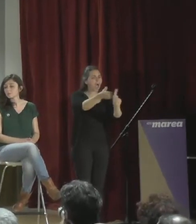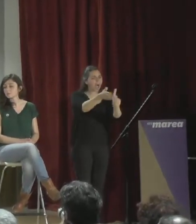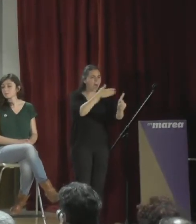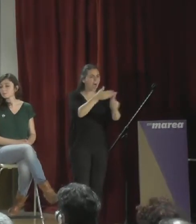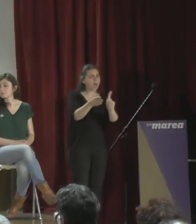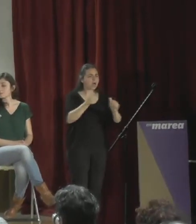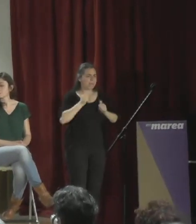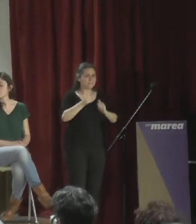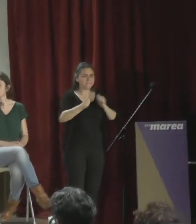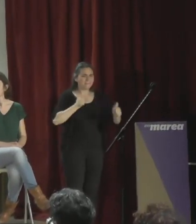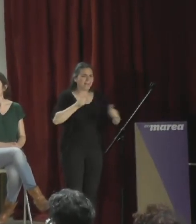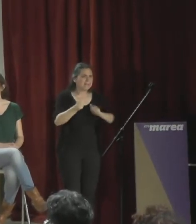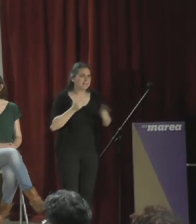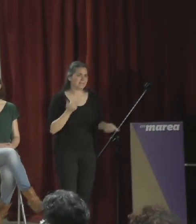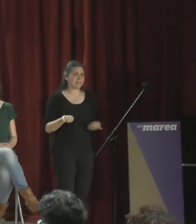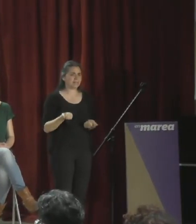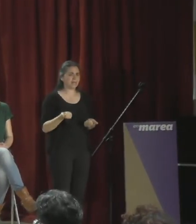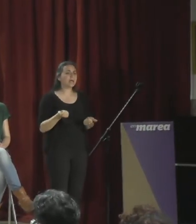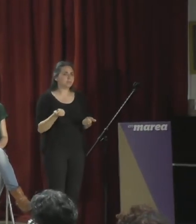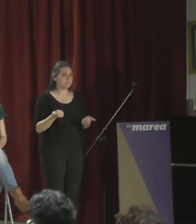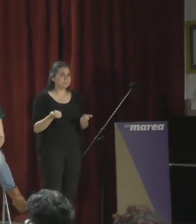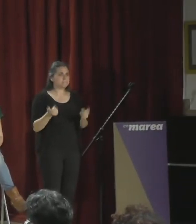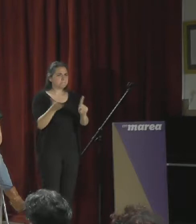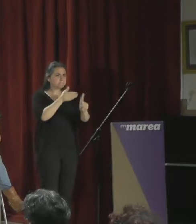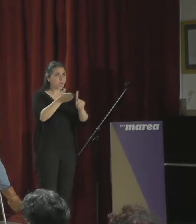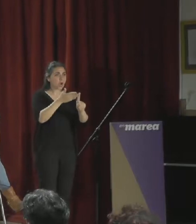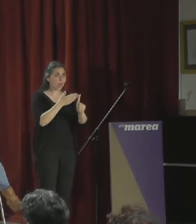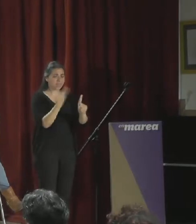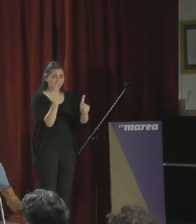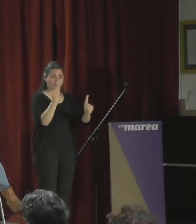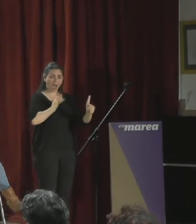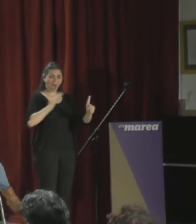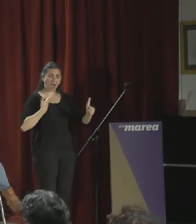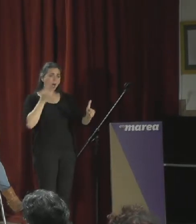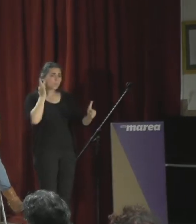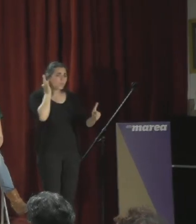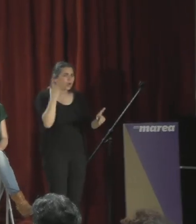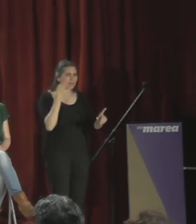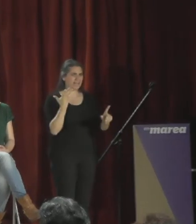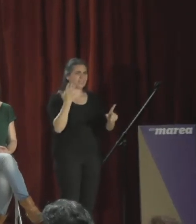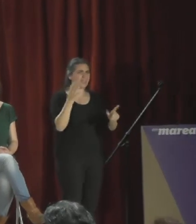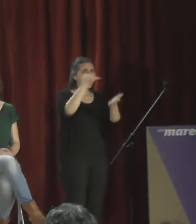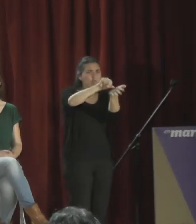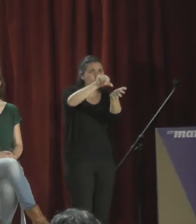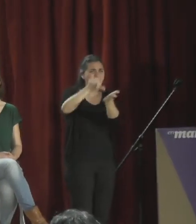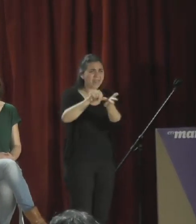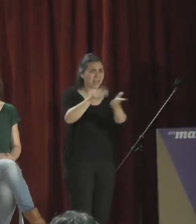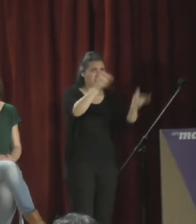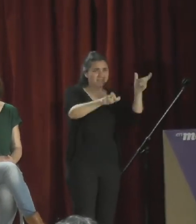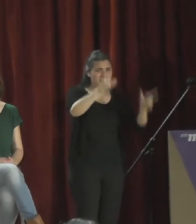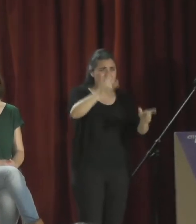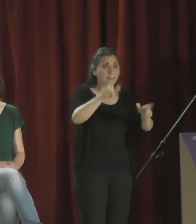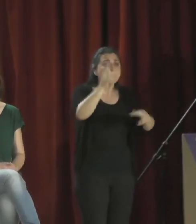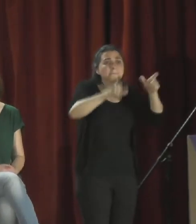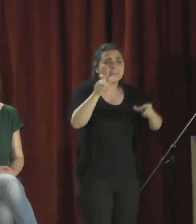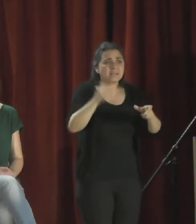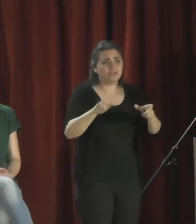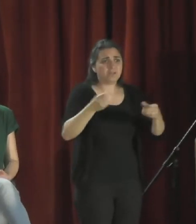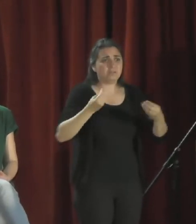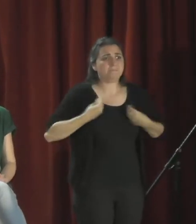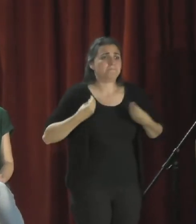violencia homófoba, ao final contra a violencia que nos afecta a todas nós como cidadás, activistas, persoas que conviven nesta